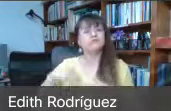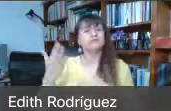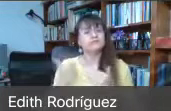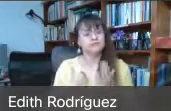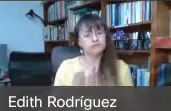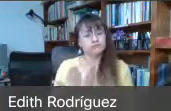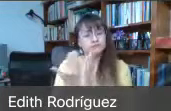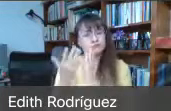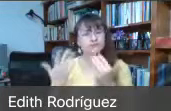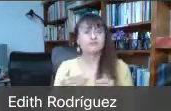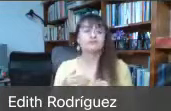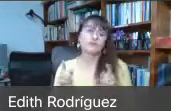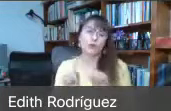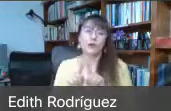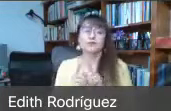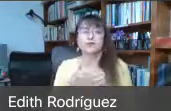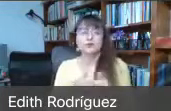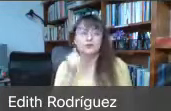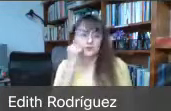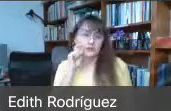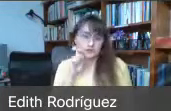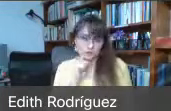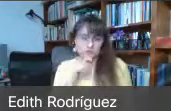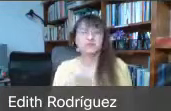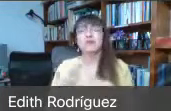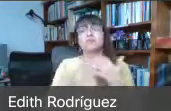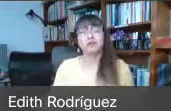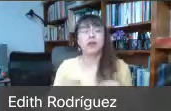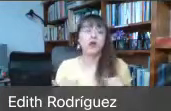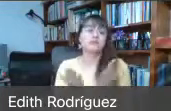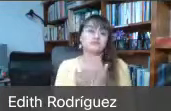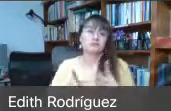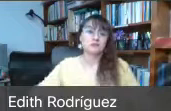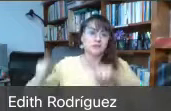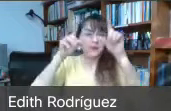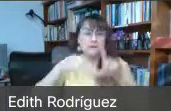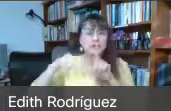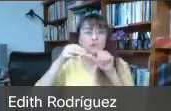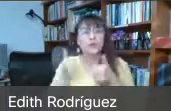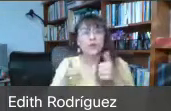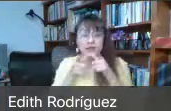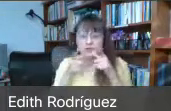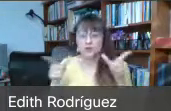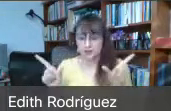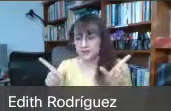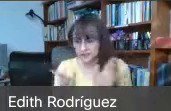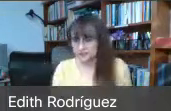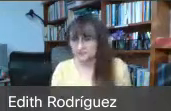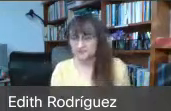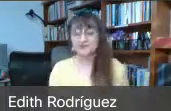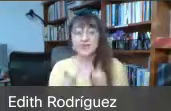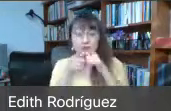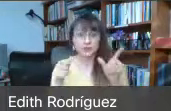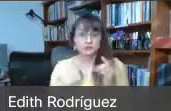Soy profesional de psicología y pedagogía, también orientadora de educación